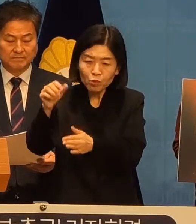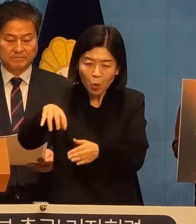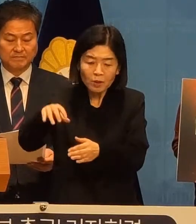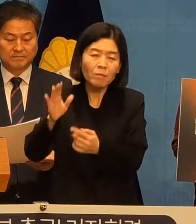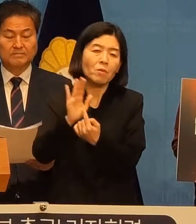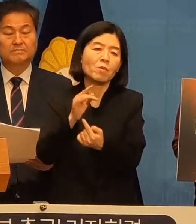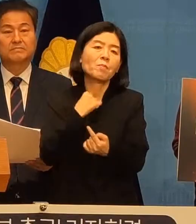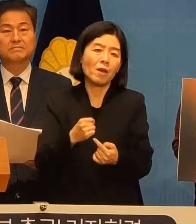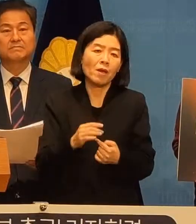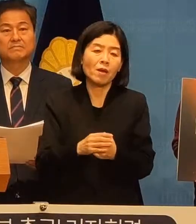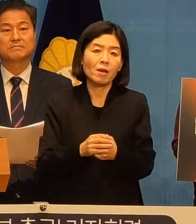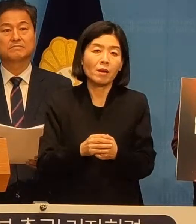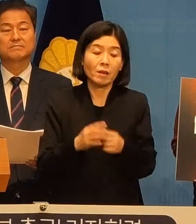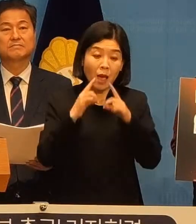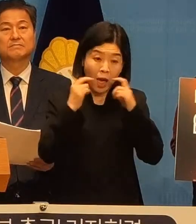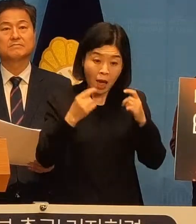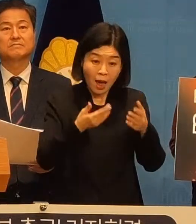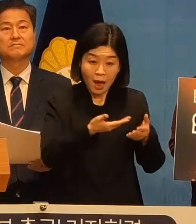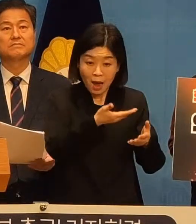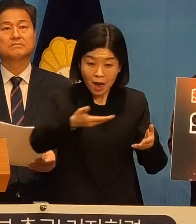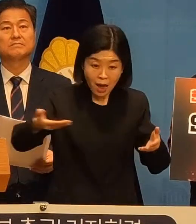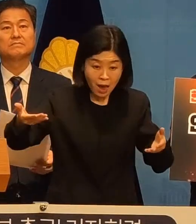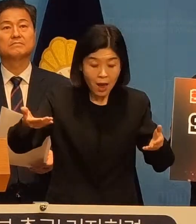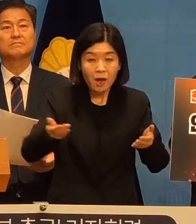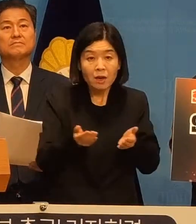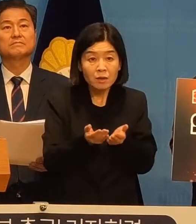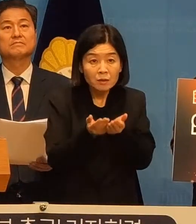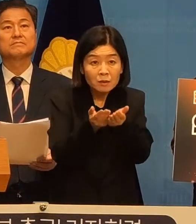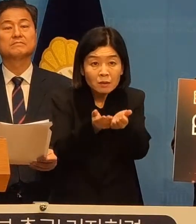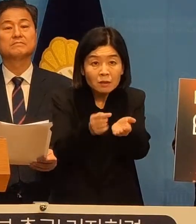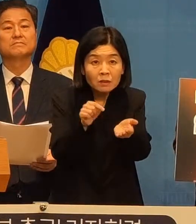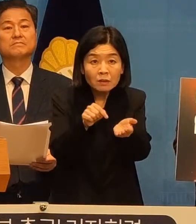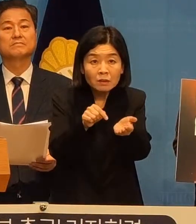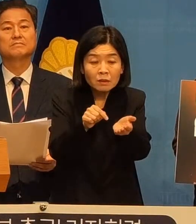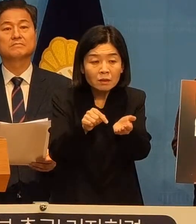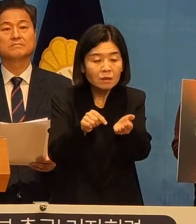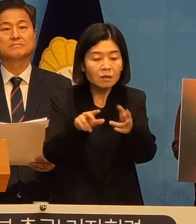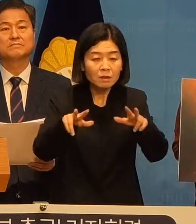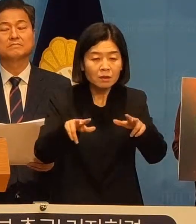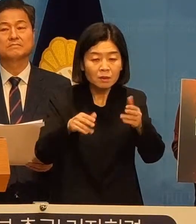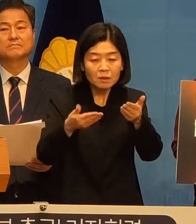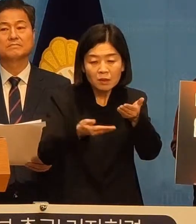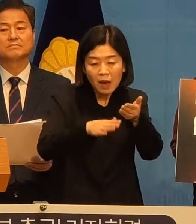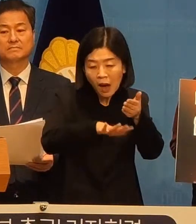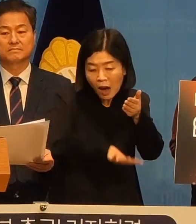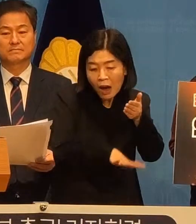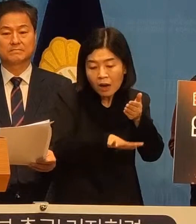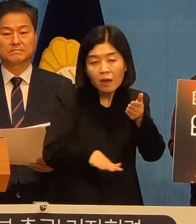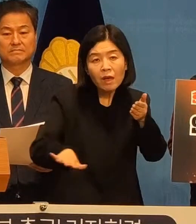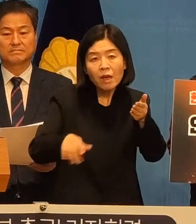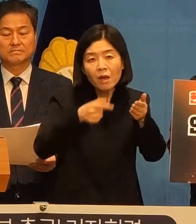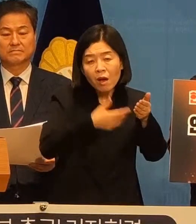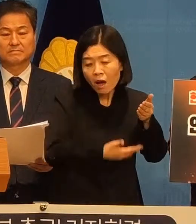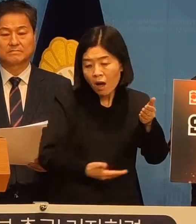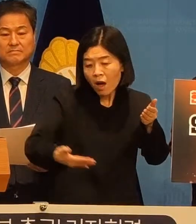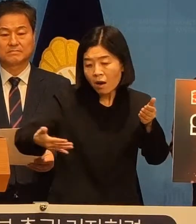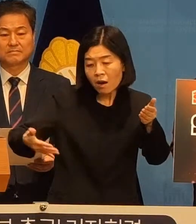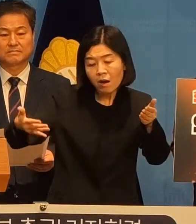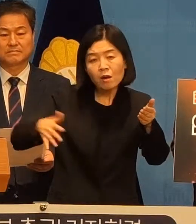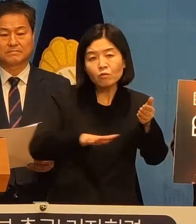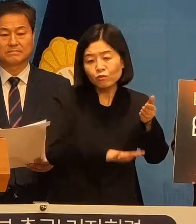한강버스가 계속 한강의 이런 구조나 물리적 구조나 기후 환경을